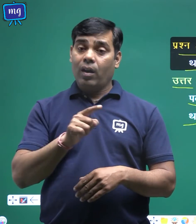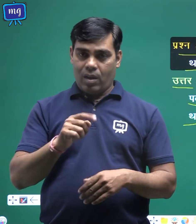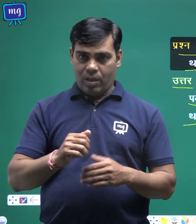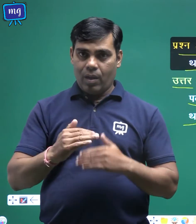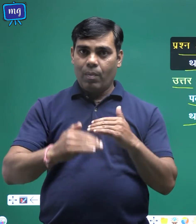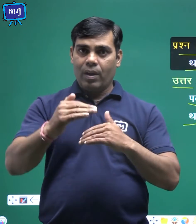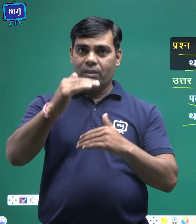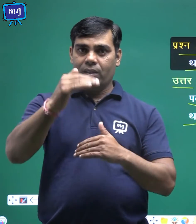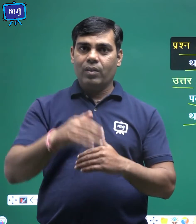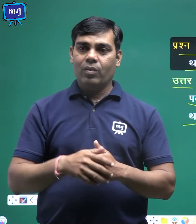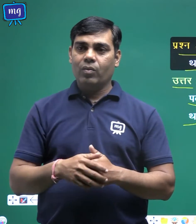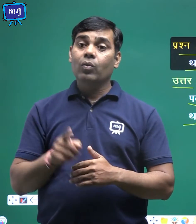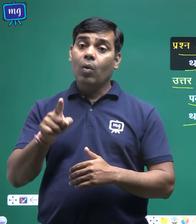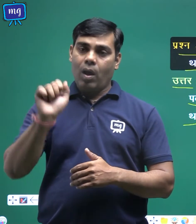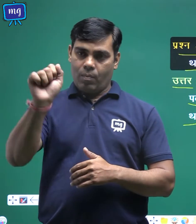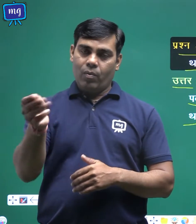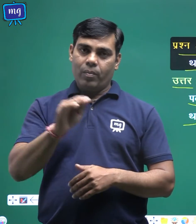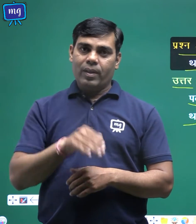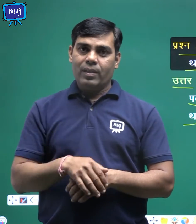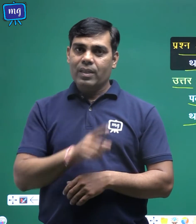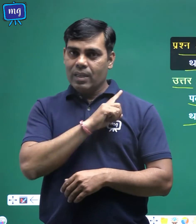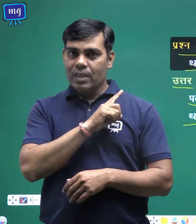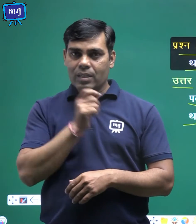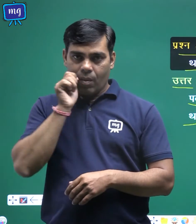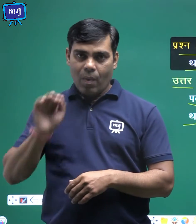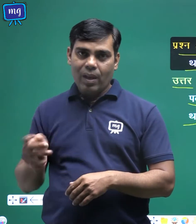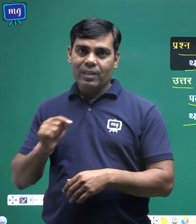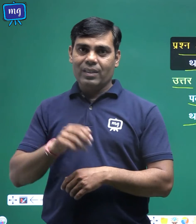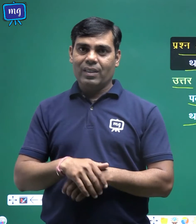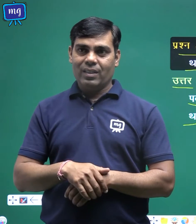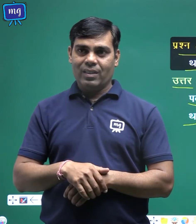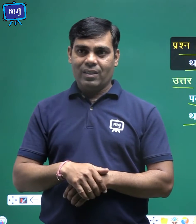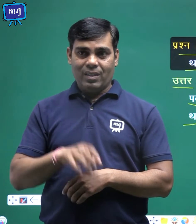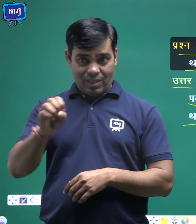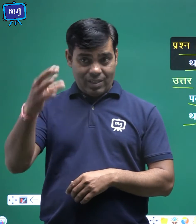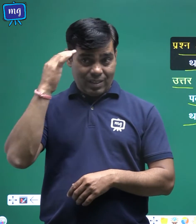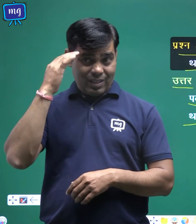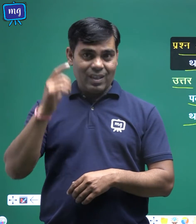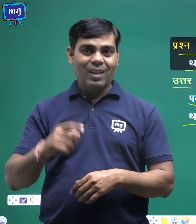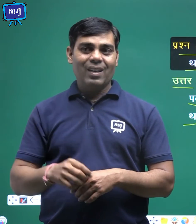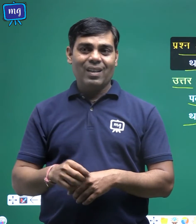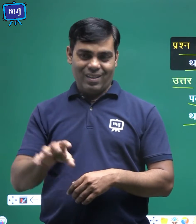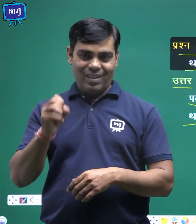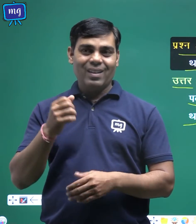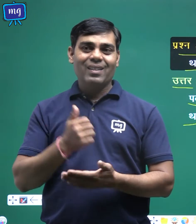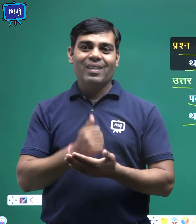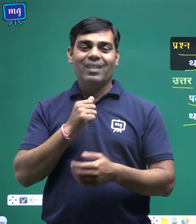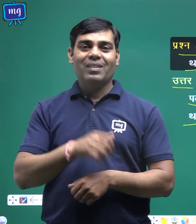हैं तो आपको भी इस बालक से शिक्षा लेनी